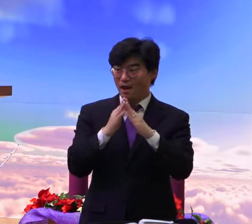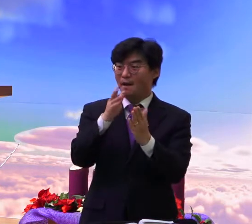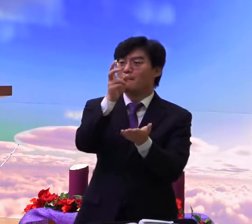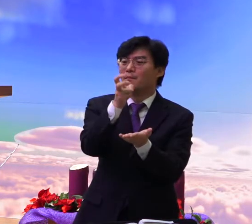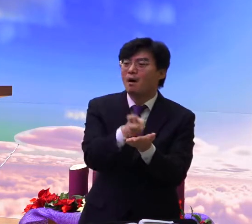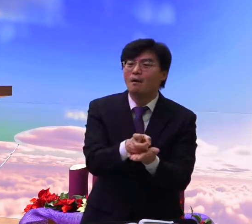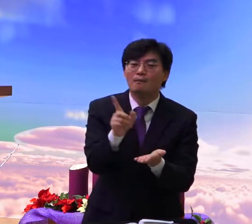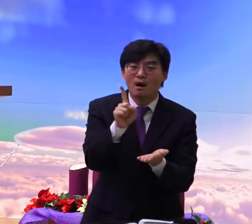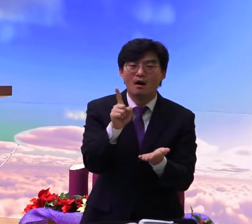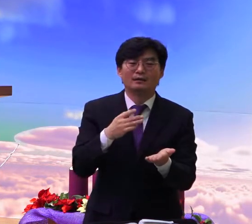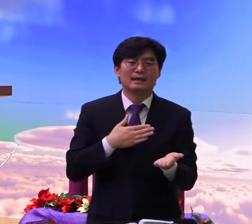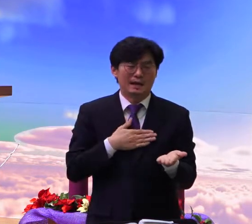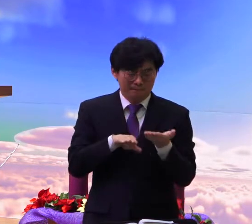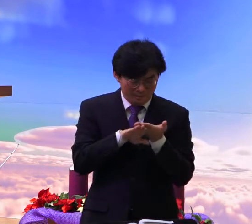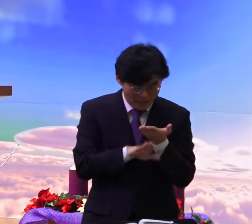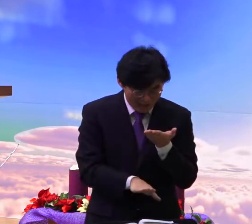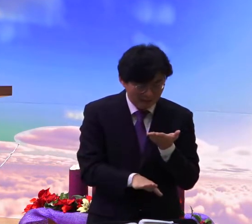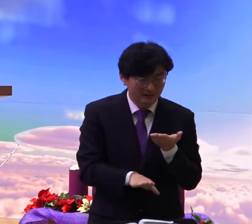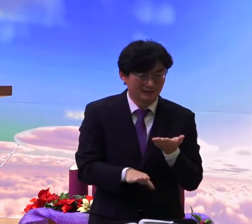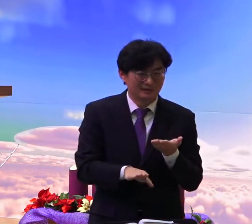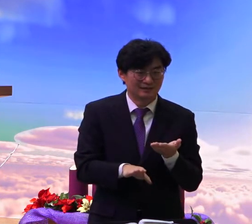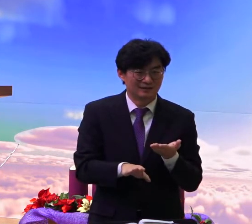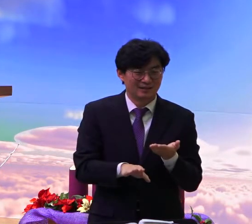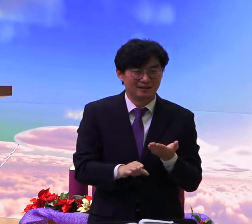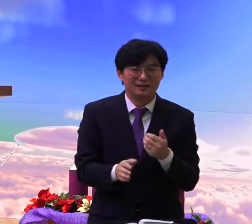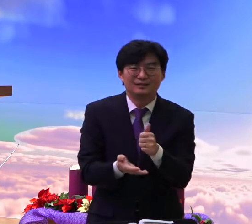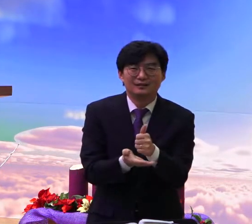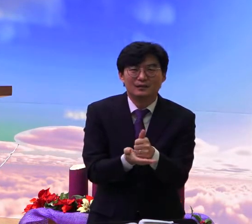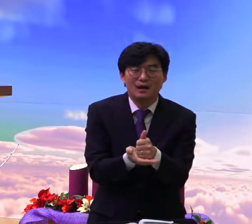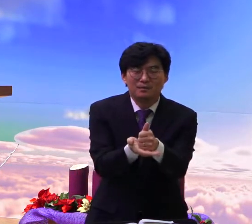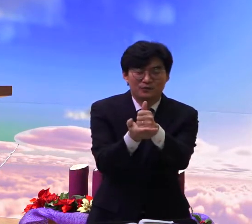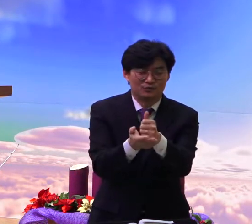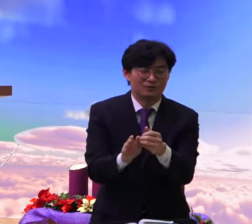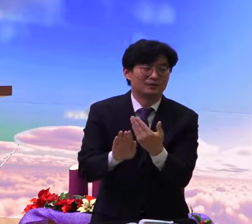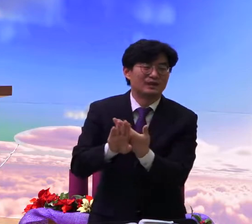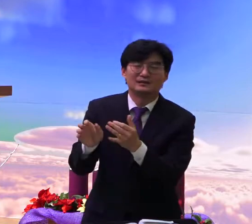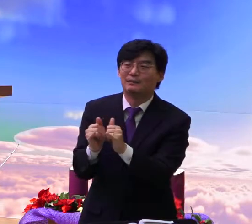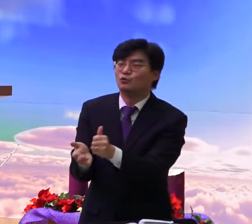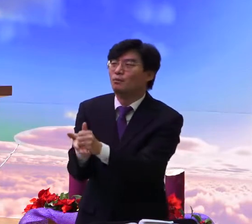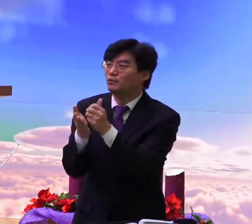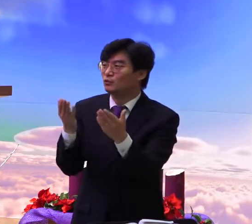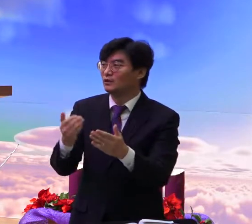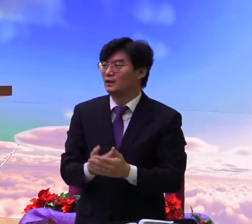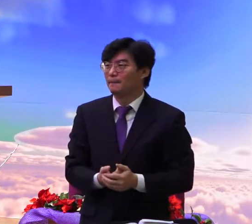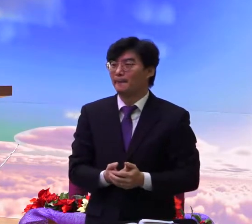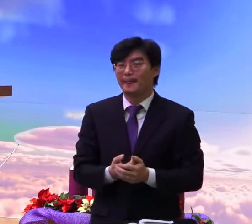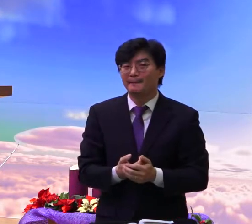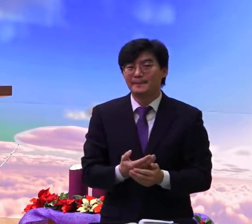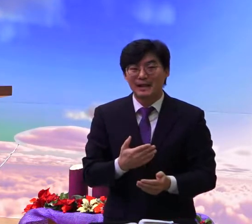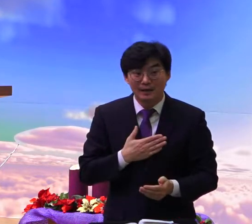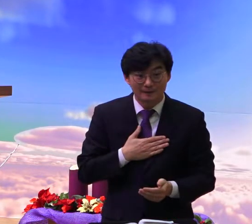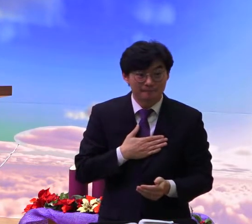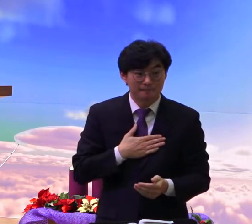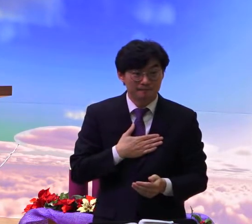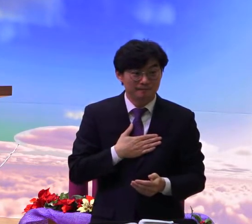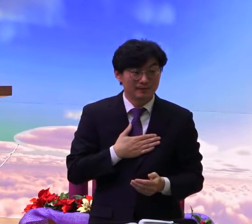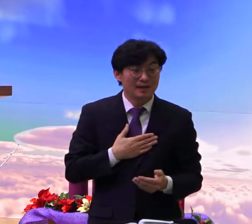질서이고 그것이 하나님 나라의 질서입니다. 우리는 교회를 사랑하는데 그렇다면 우리는 교회에서 가장 낮은